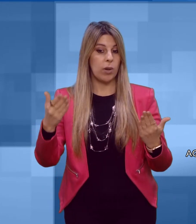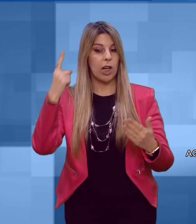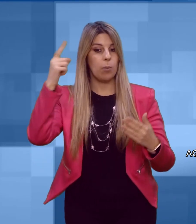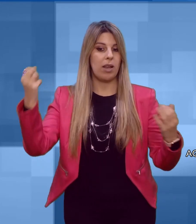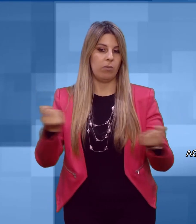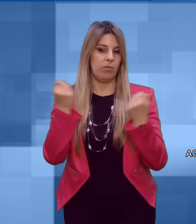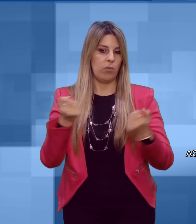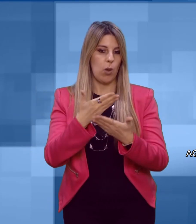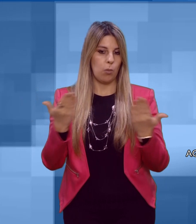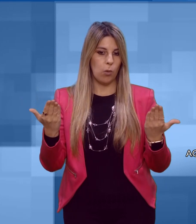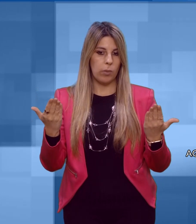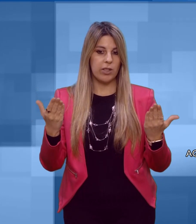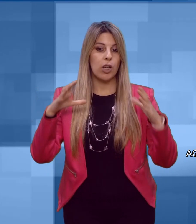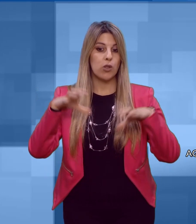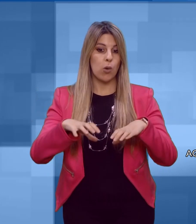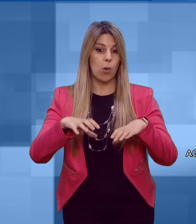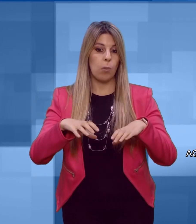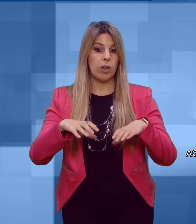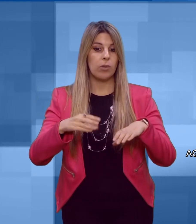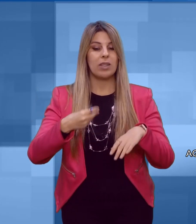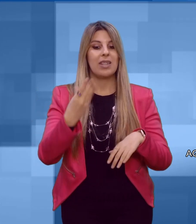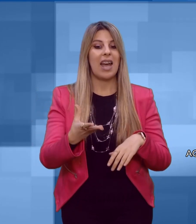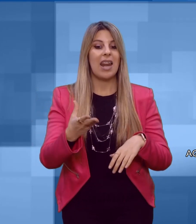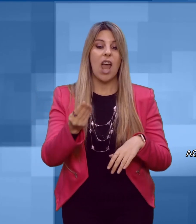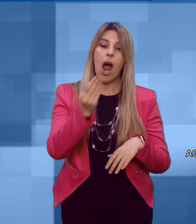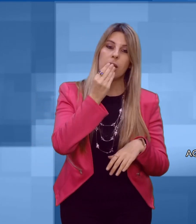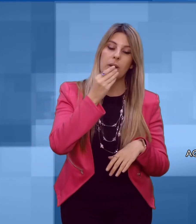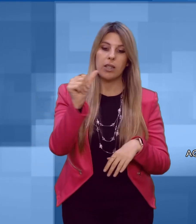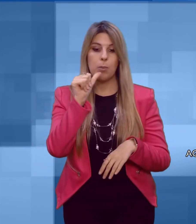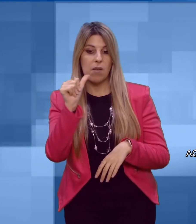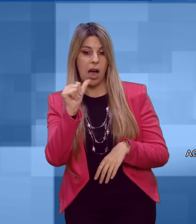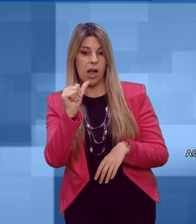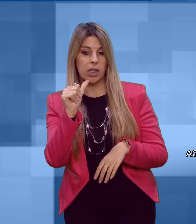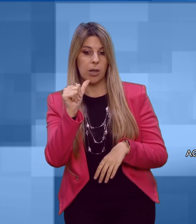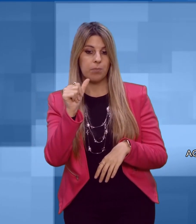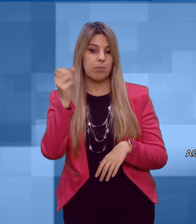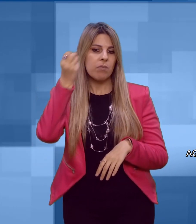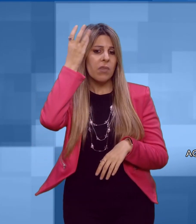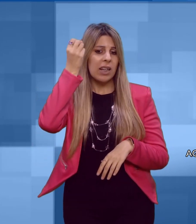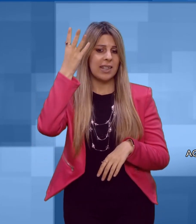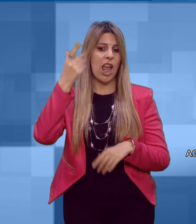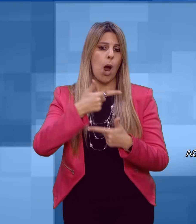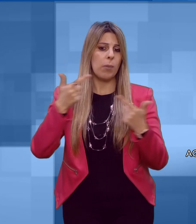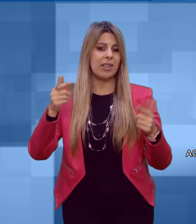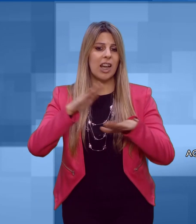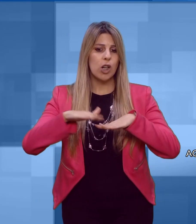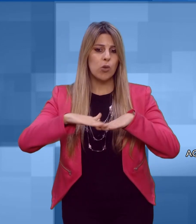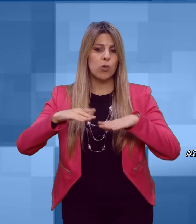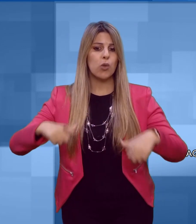esercizi pubblici che si occupano di somministrazione di alimenti e bevande. L'idea è quella di incentivare l'utilizzo delle